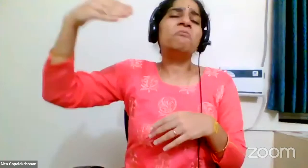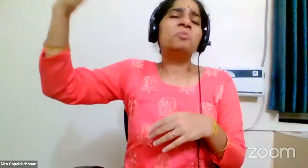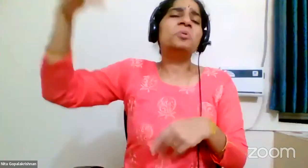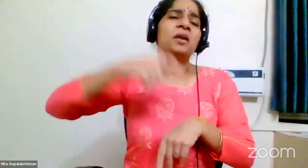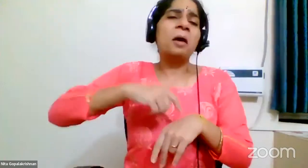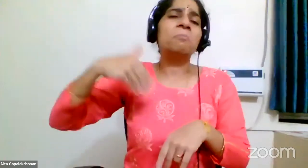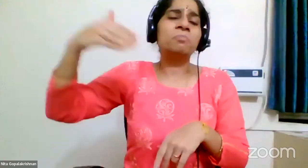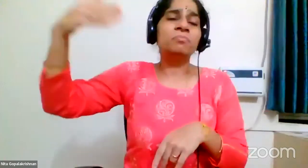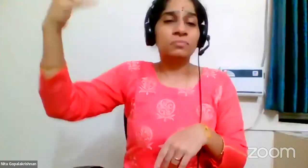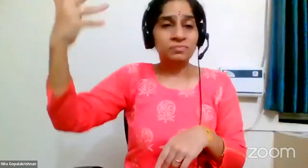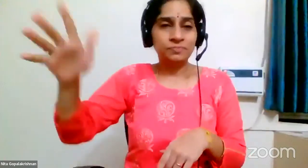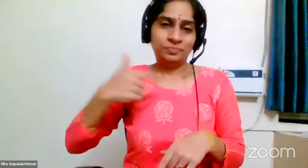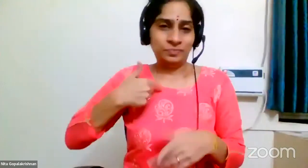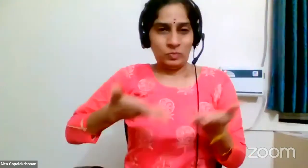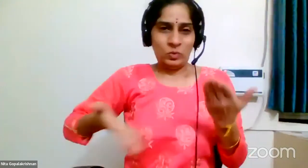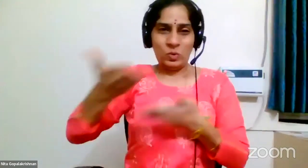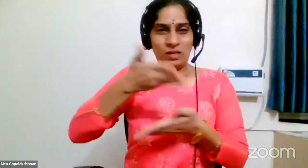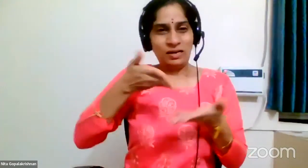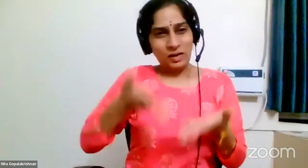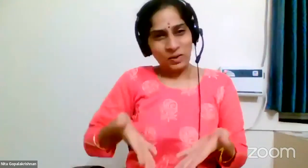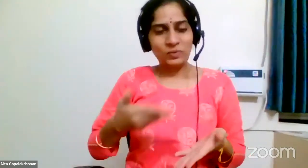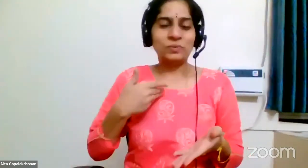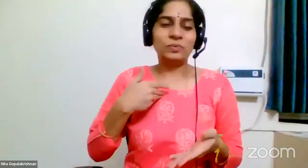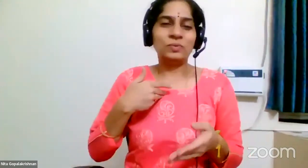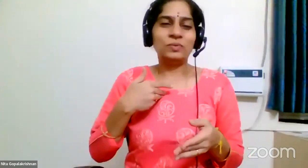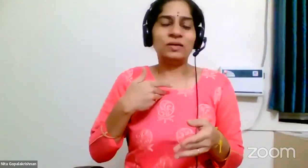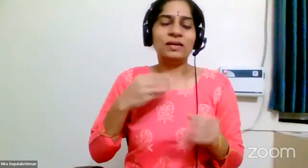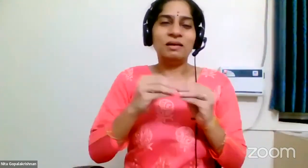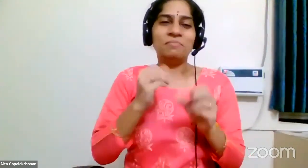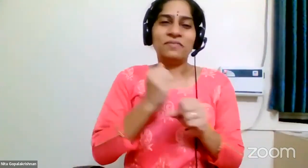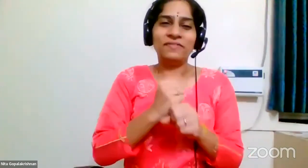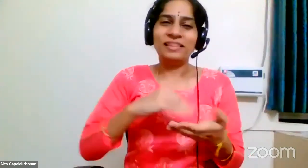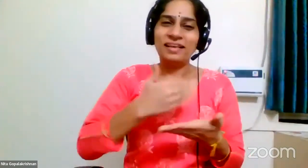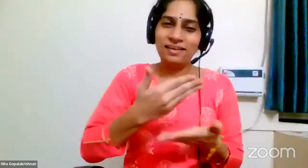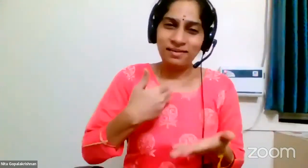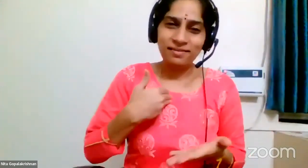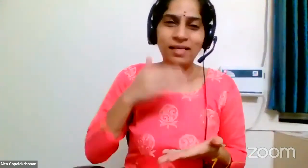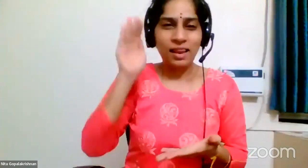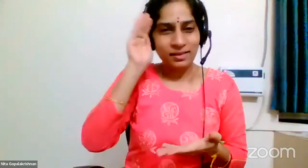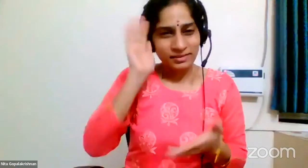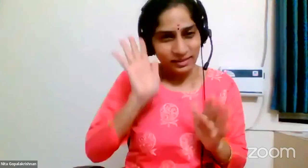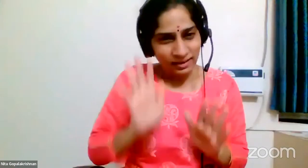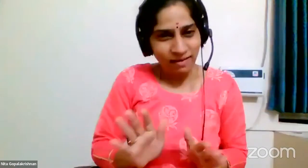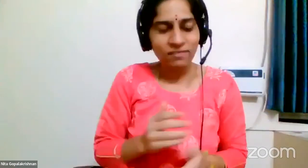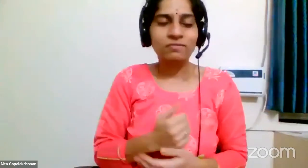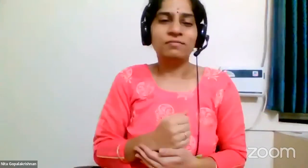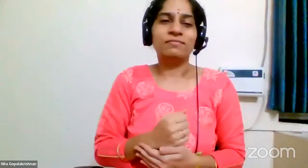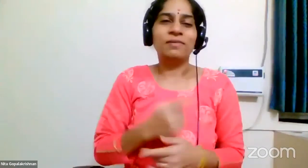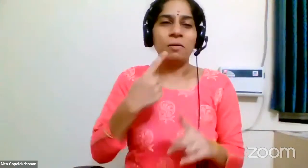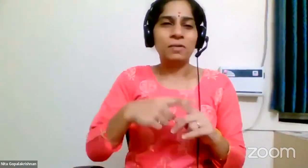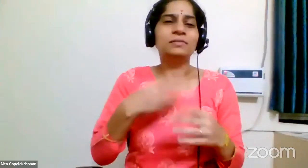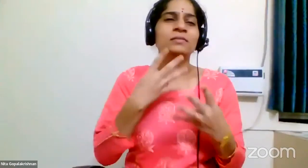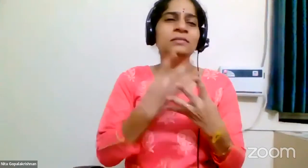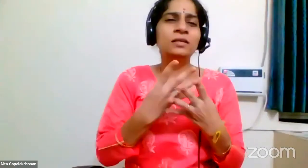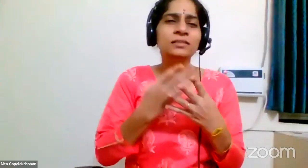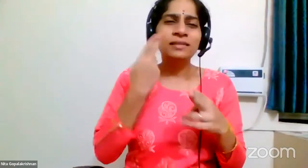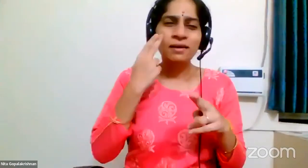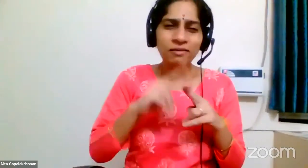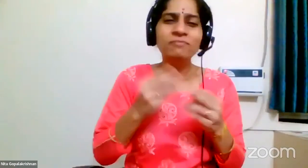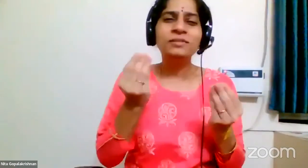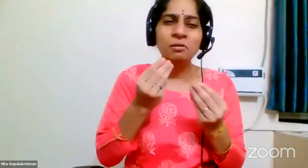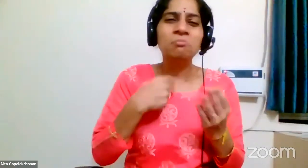कर लें और भगवान की कृपा से, शास्त्रों की कृपा से, इन बुक्स की कृपा